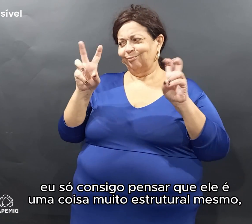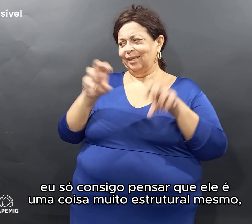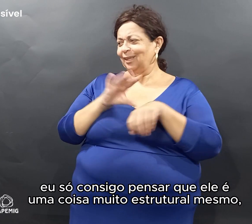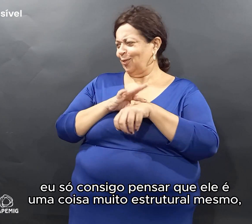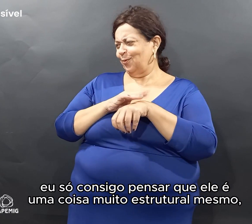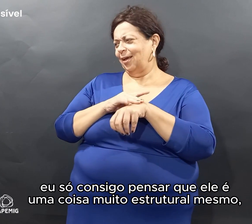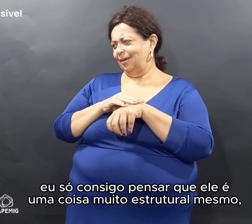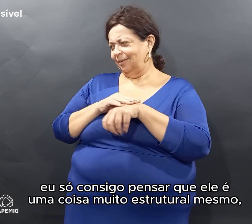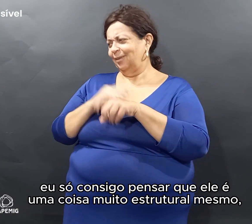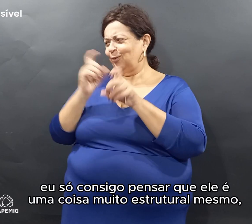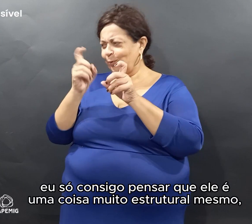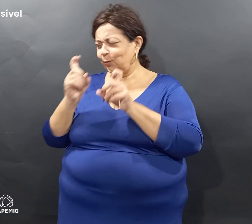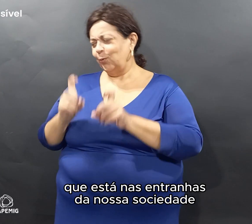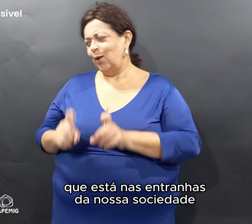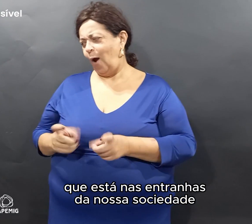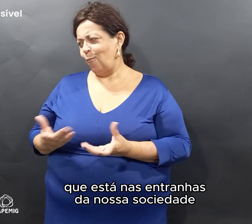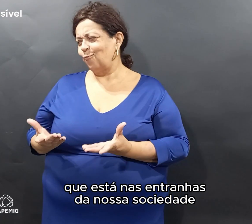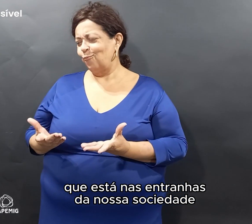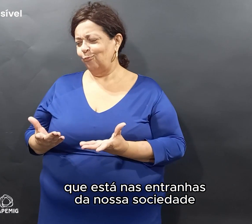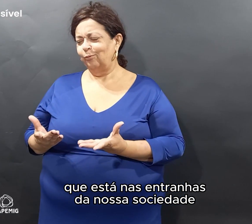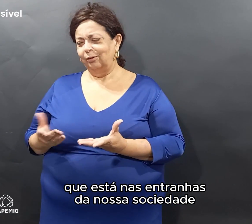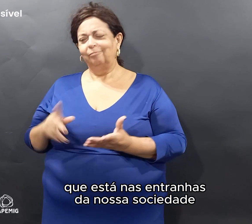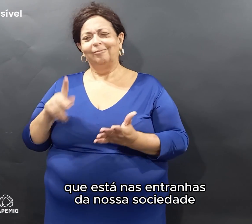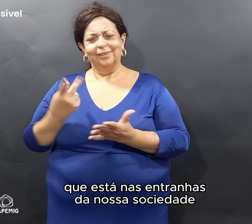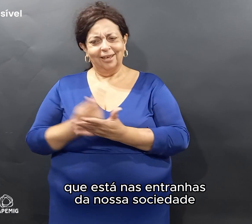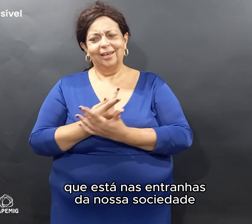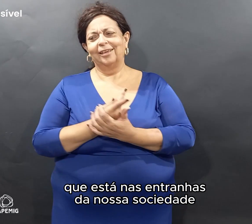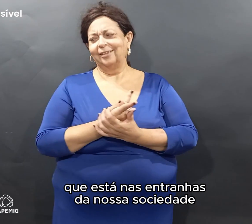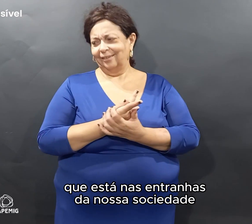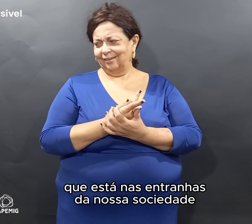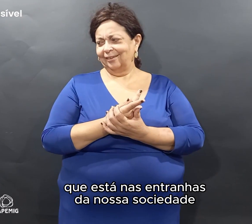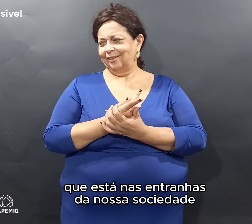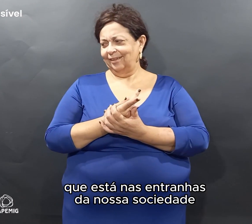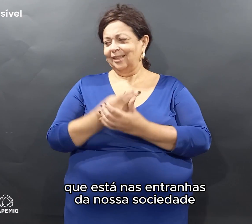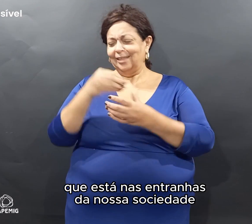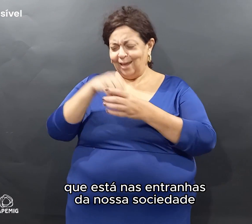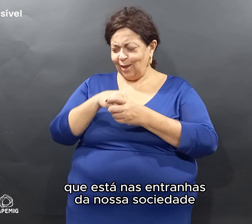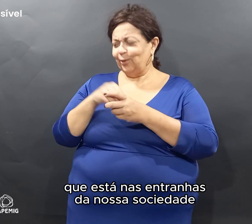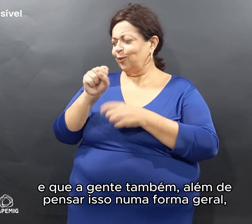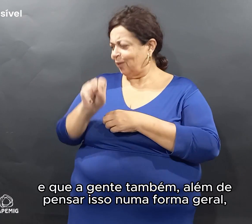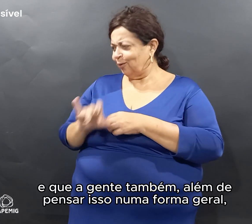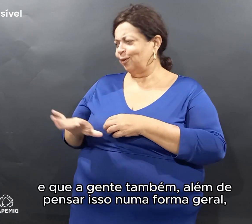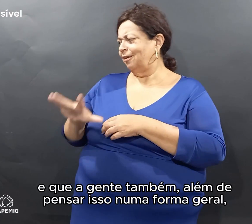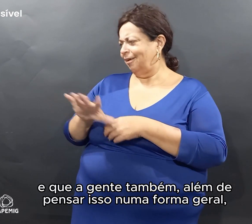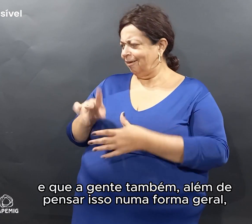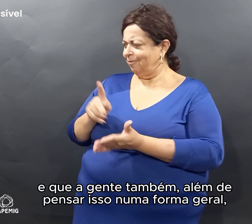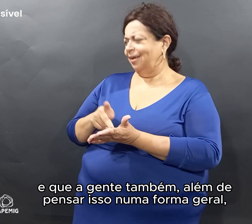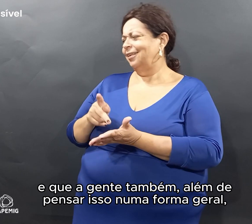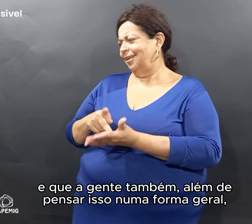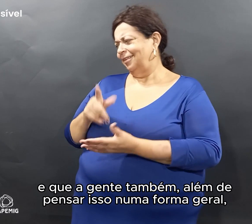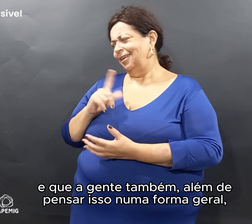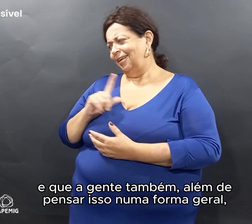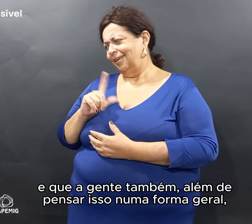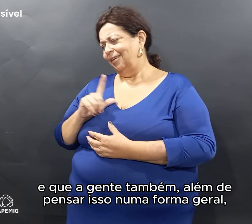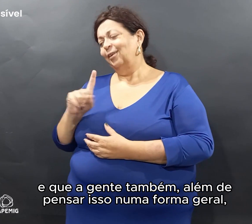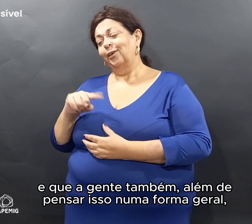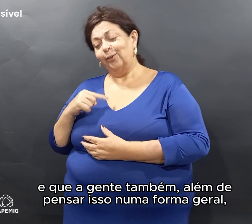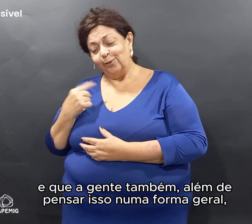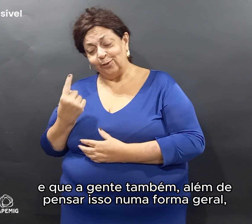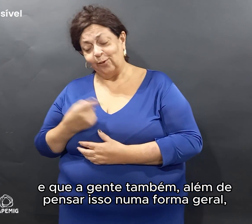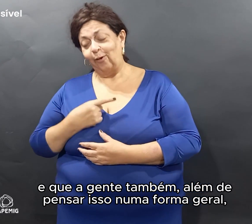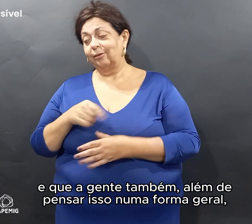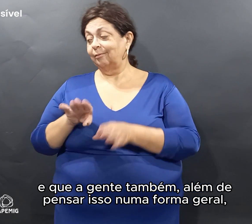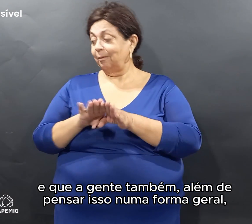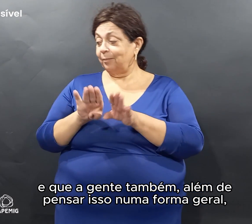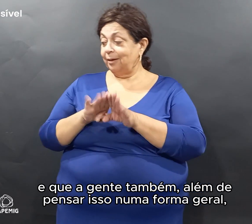muito estrutural mesmo, que tá nas entranhas ali da nossa sociedade e que a gente também, além